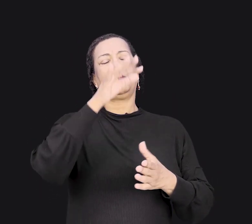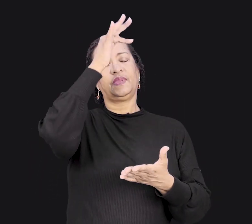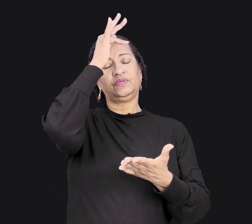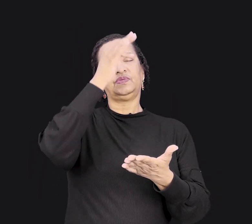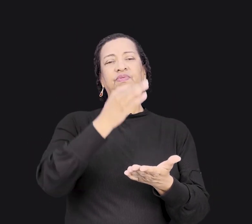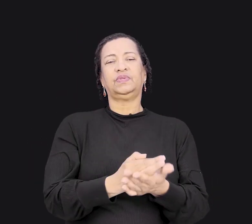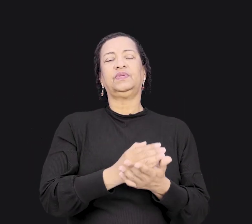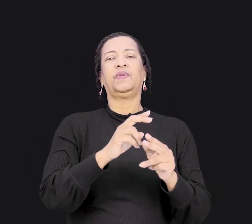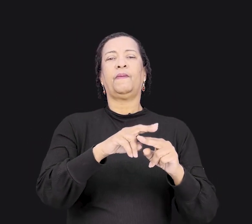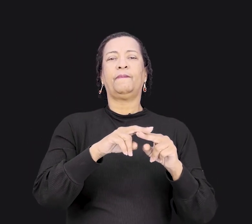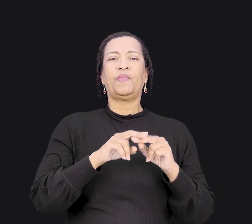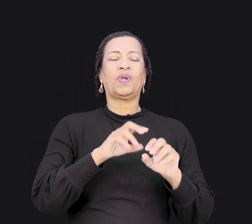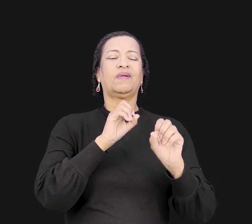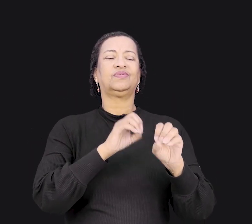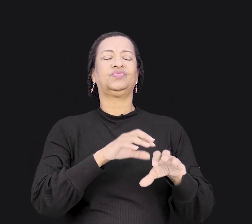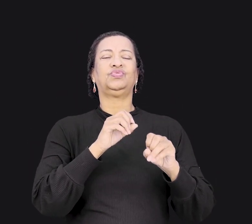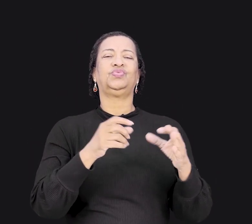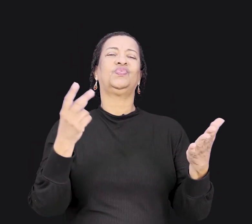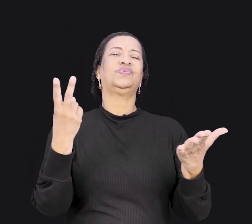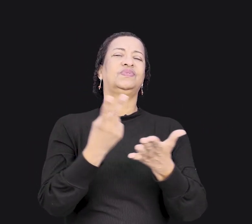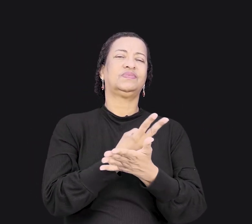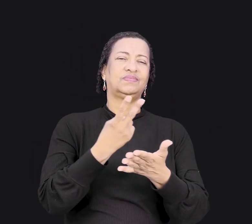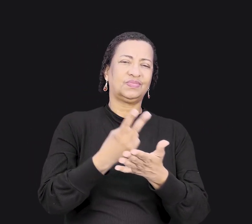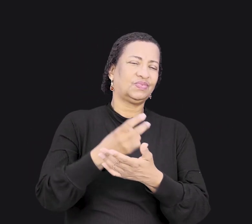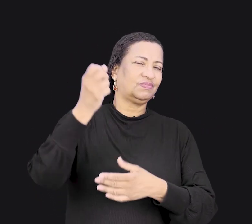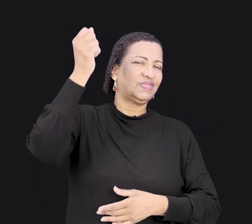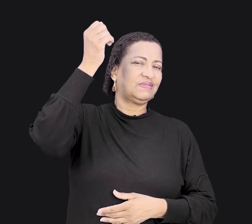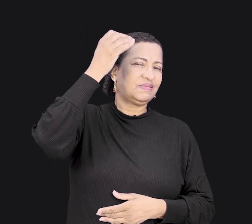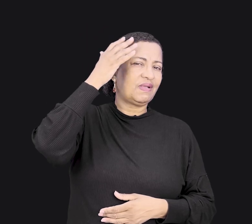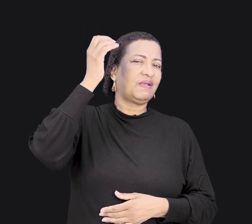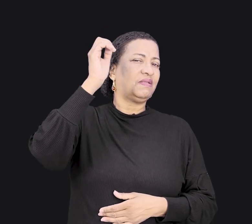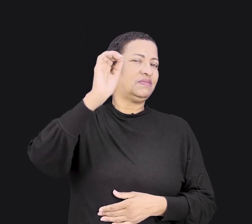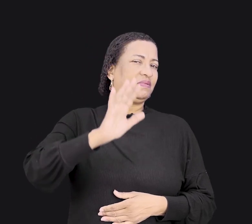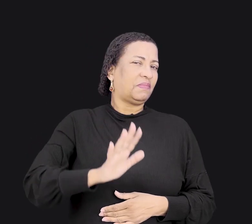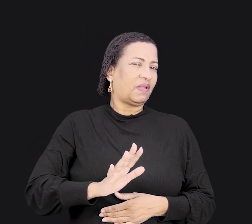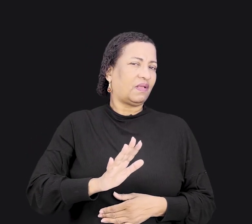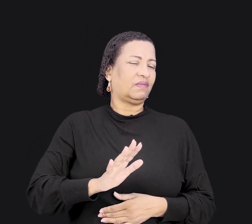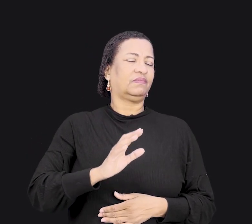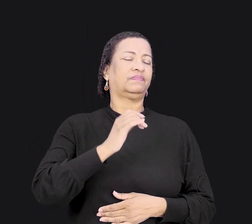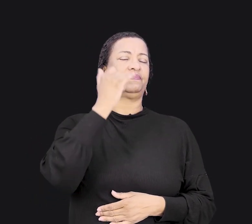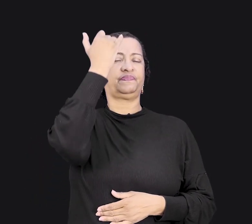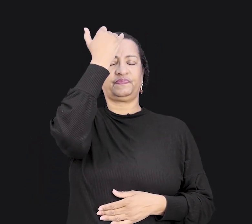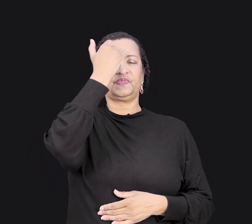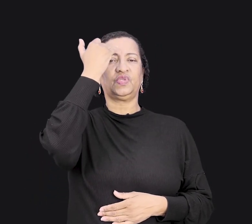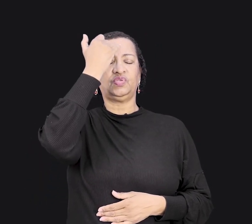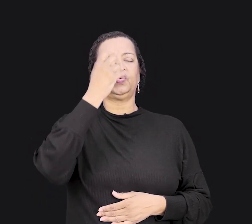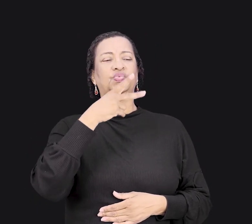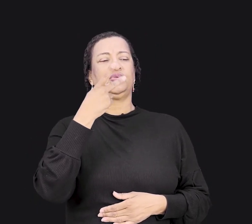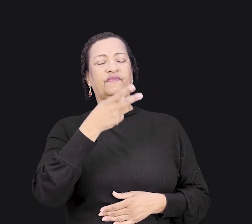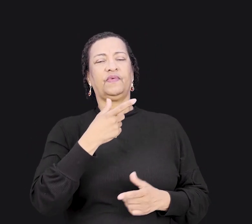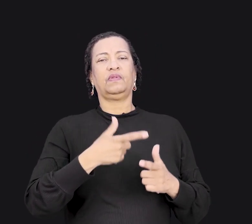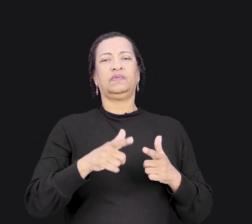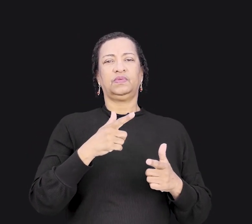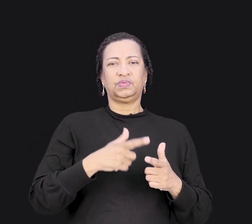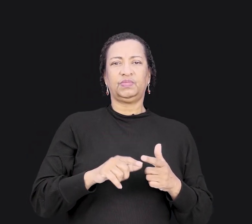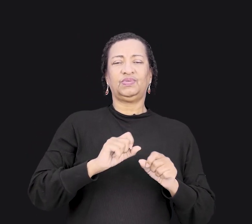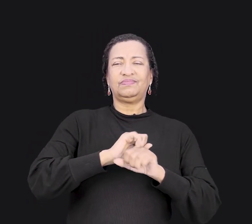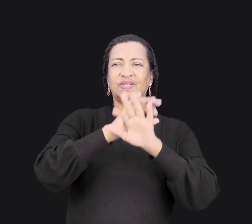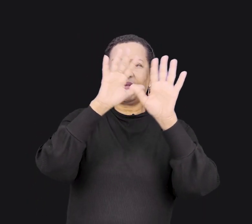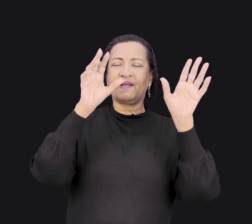de um ensino apóstata sobre a graça barata. Judas aborda este problema diretamente, deixando claro que Deus não vai ficar vendo